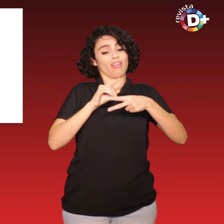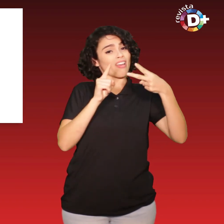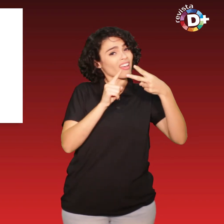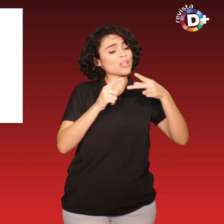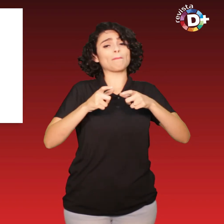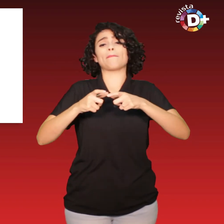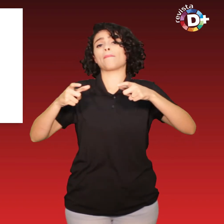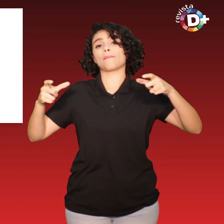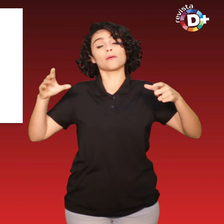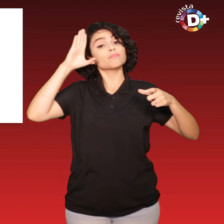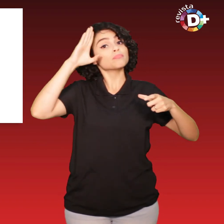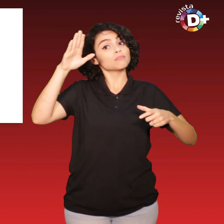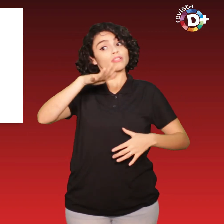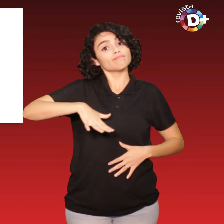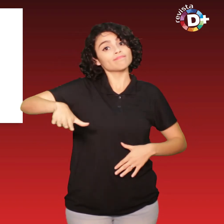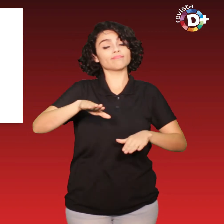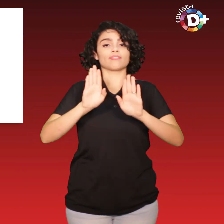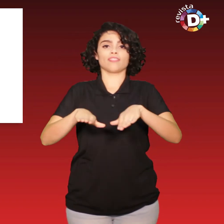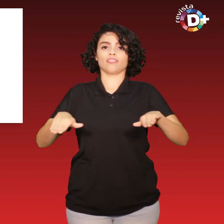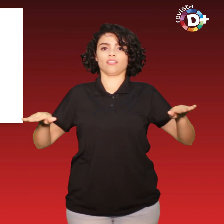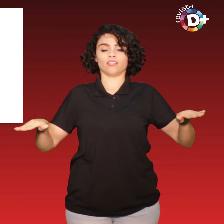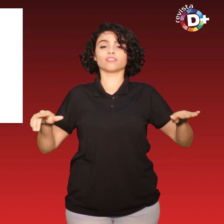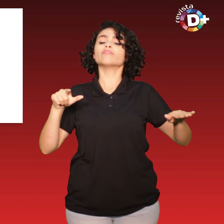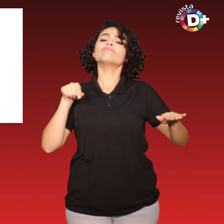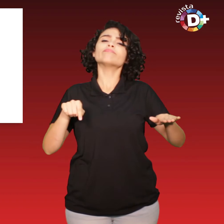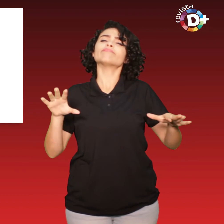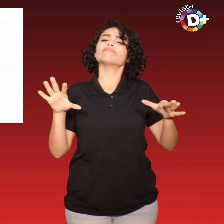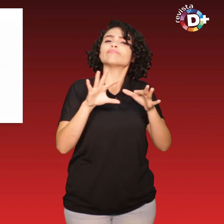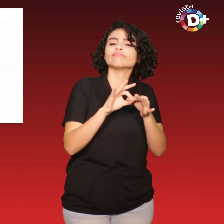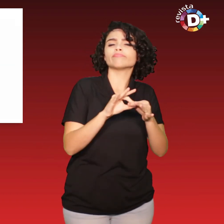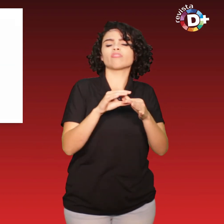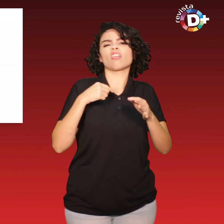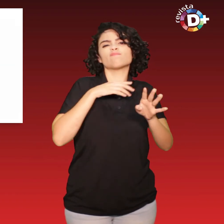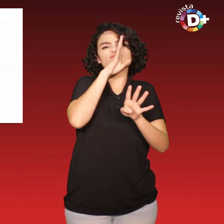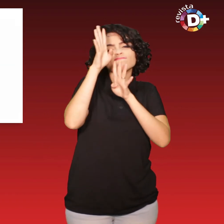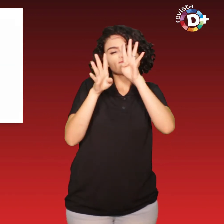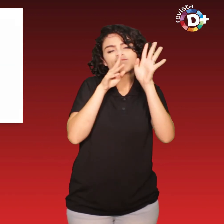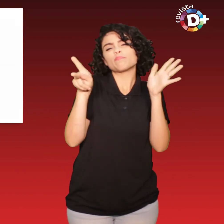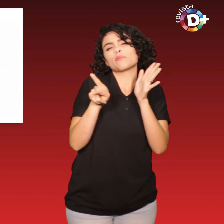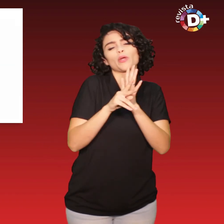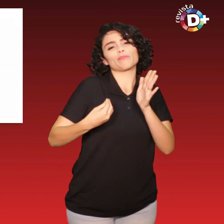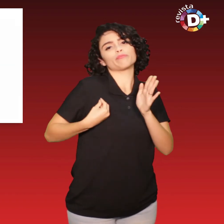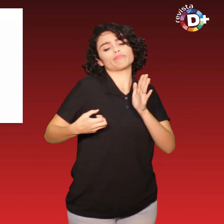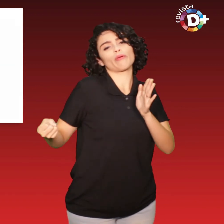cresce, principalmente entre as crianças, e está associada aos maus hábitos da vida moderna, tais